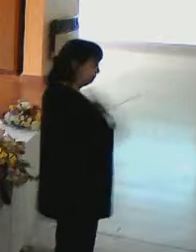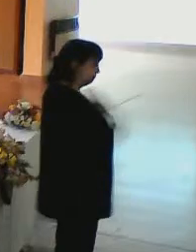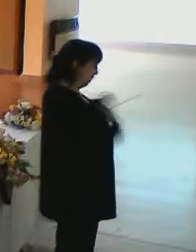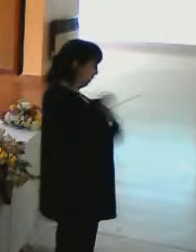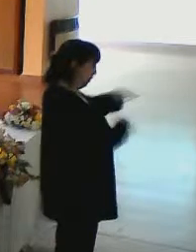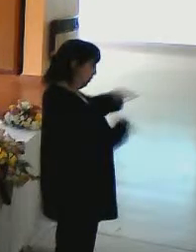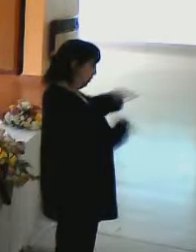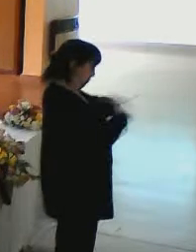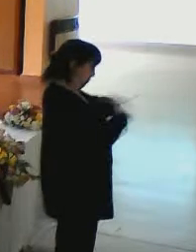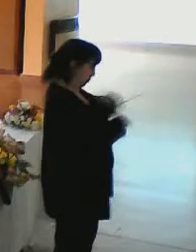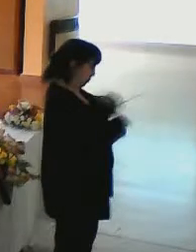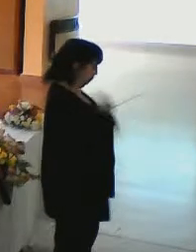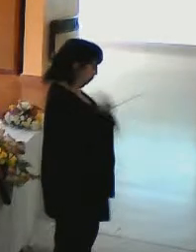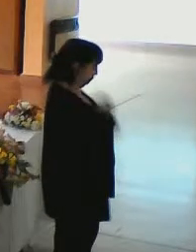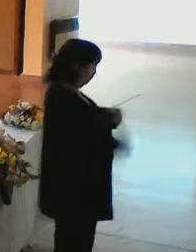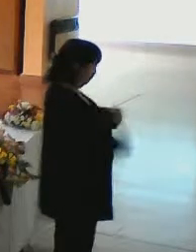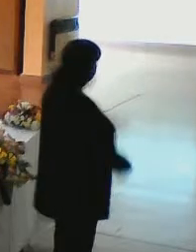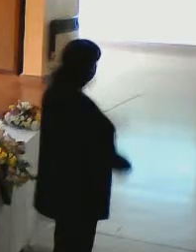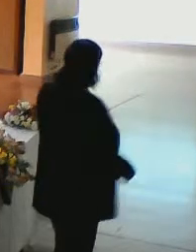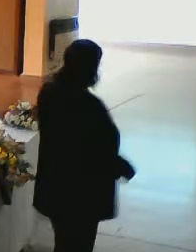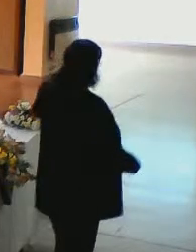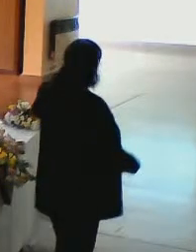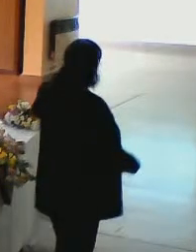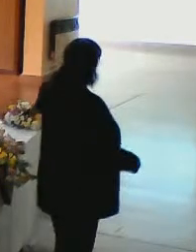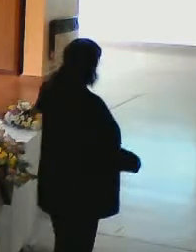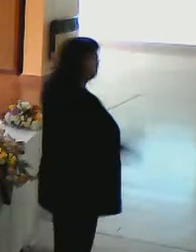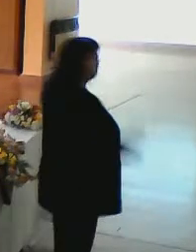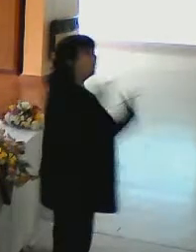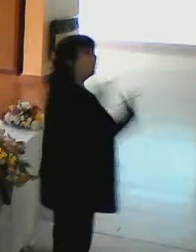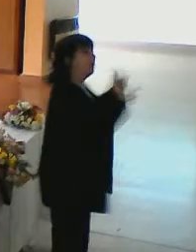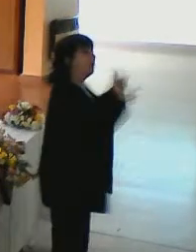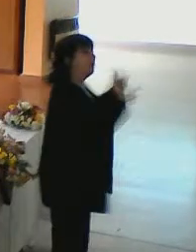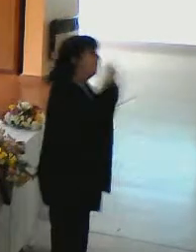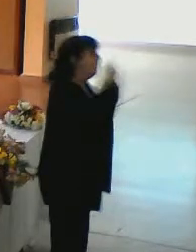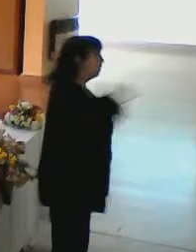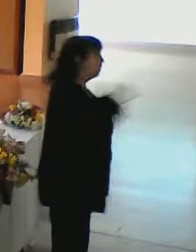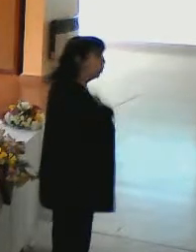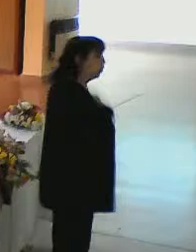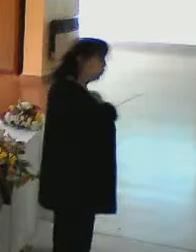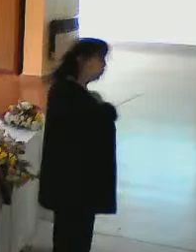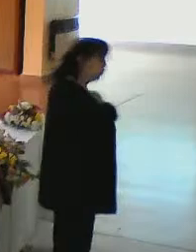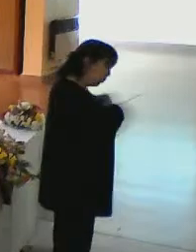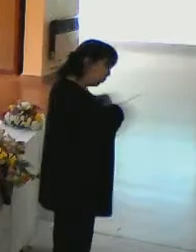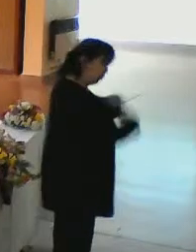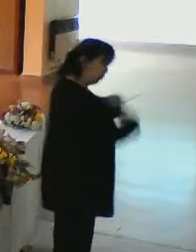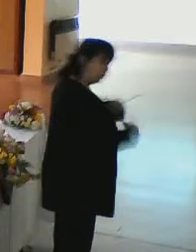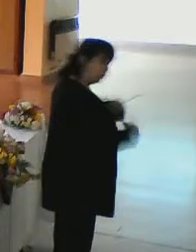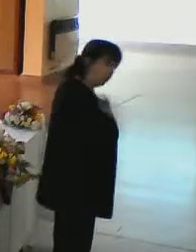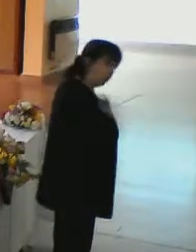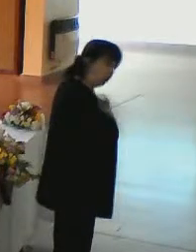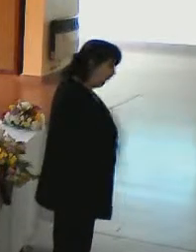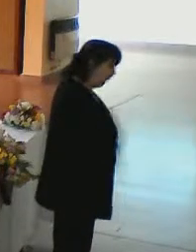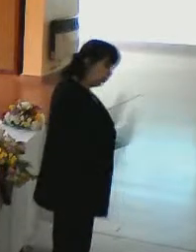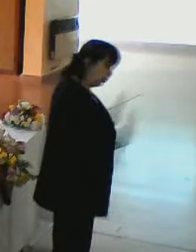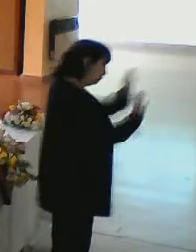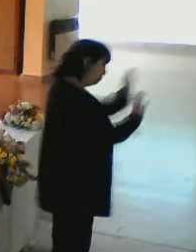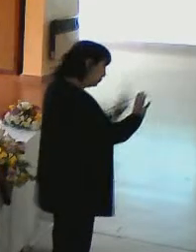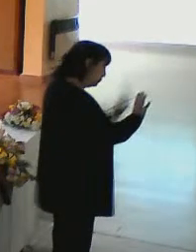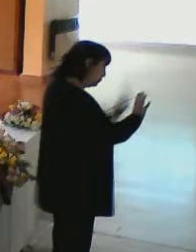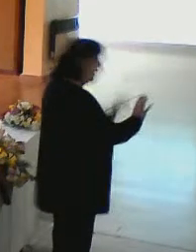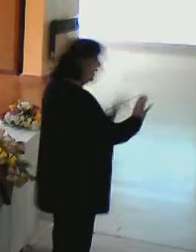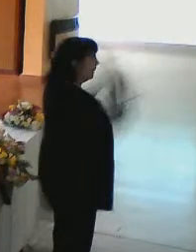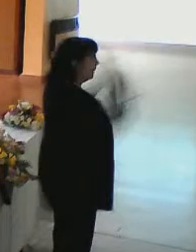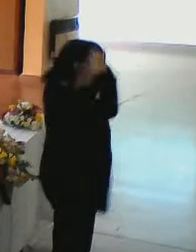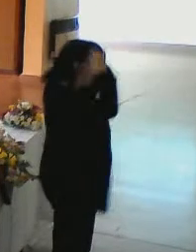niño, que significa que nosotros lo tenemos que evaluar físicamente todo el cuerpito, desde